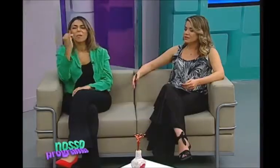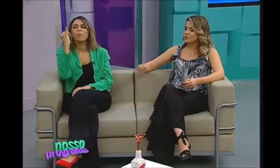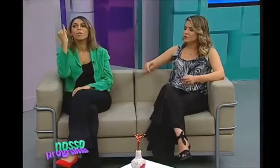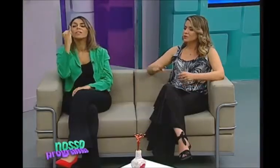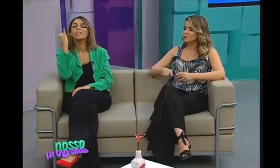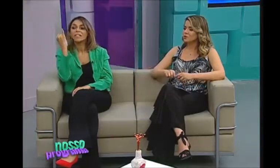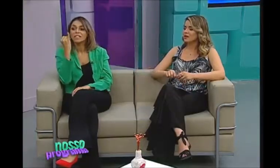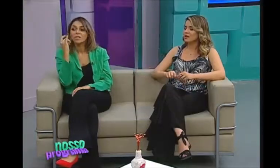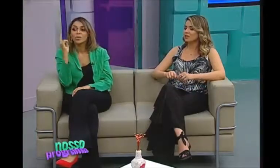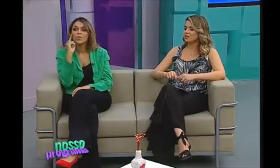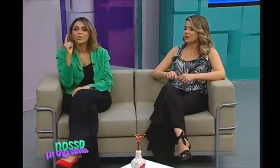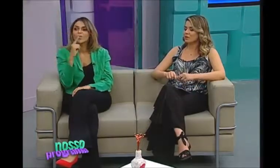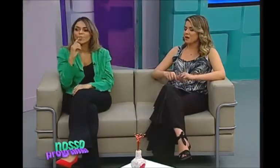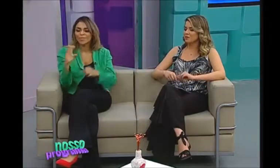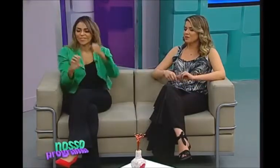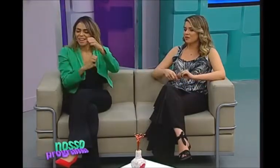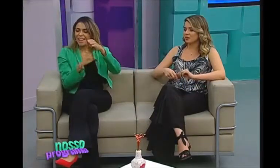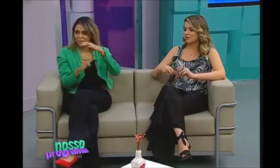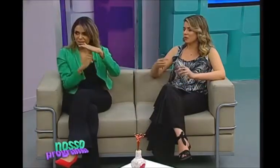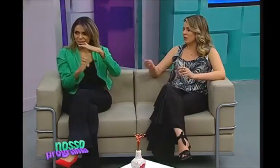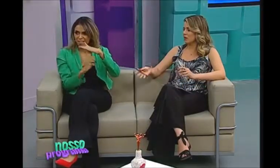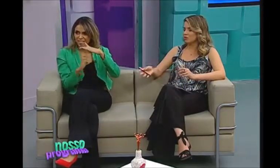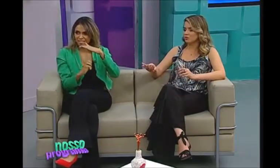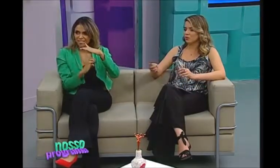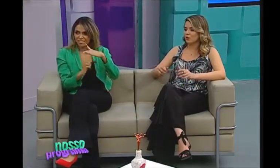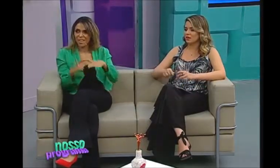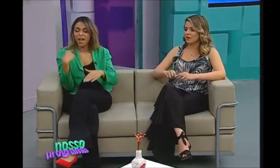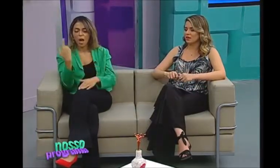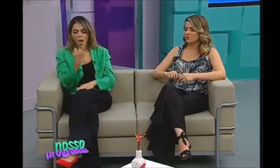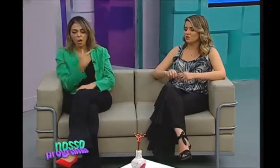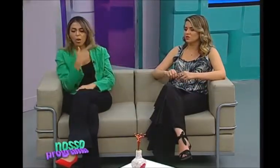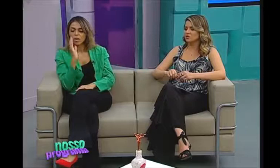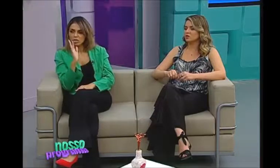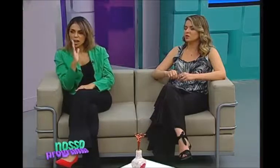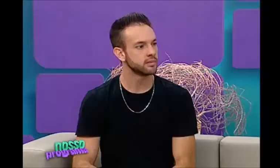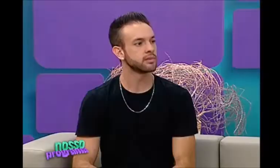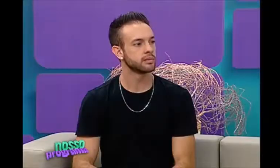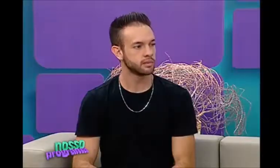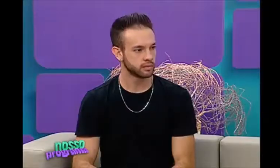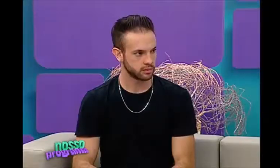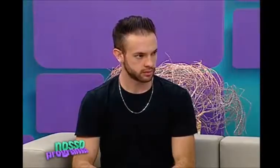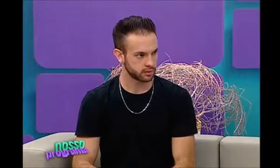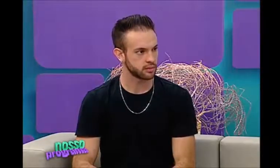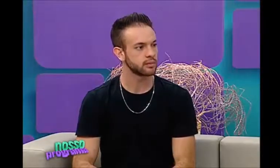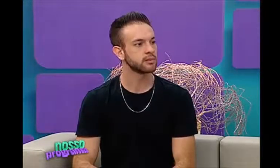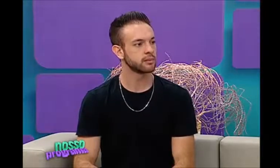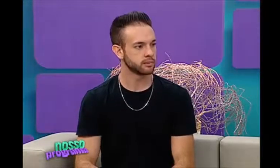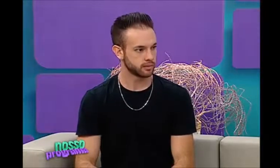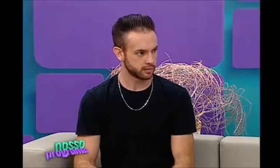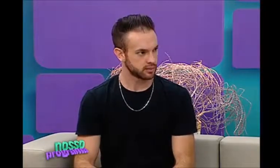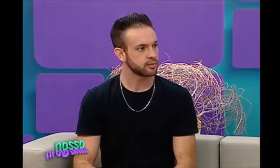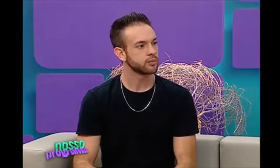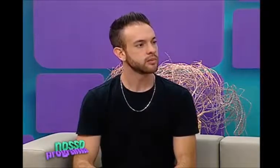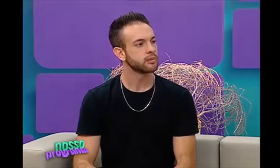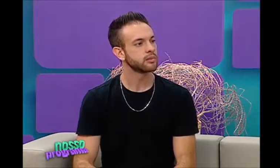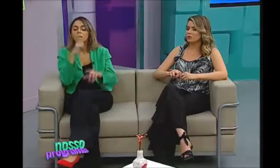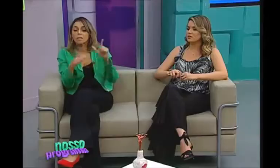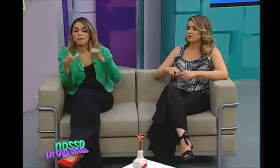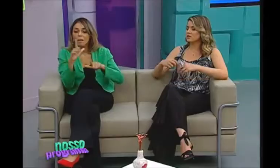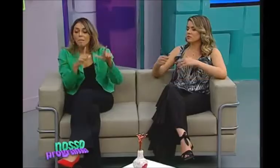do surdo no mercado de trabalho. Você veio aqui junto com a Mari, né, Helder, a gente falou sobre esse assunto. E hoje em dia, depois da nossa